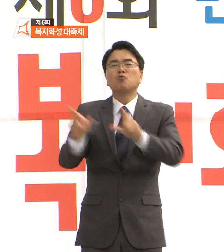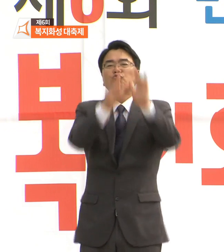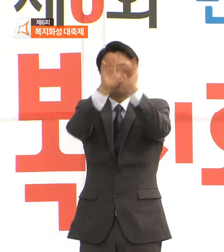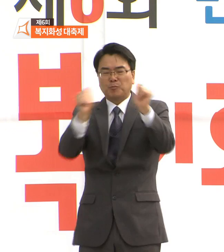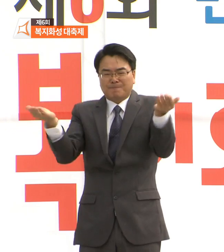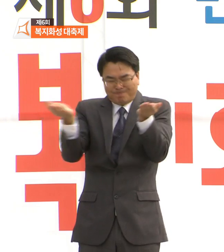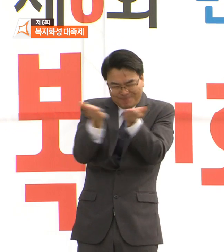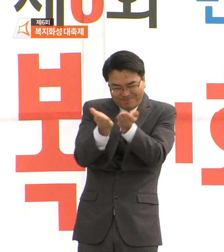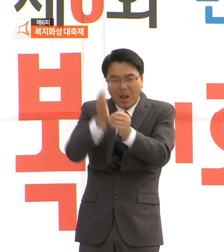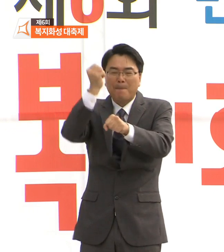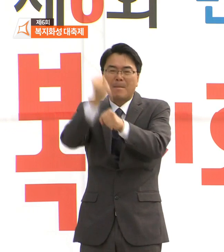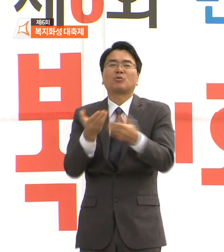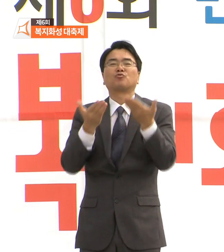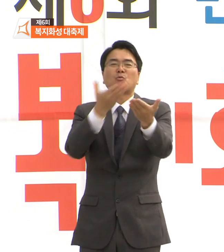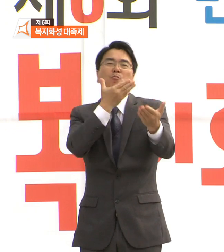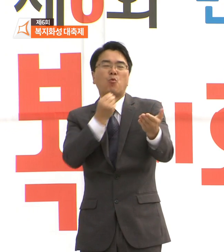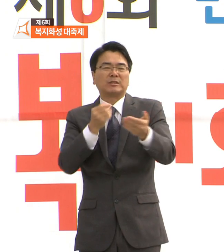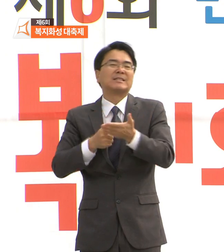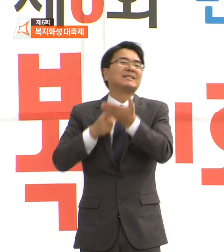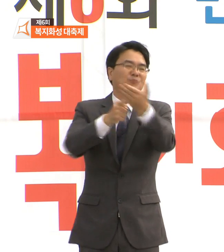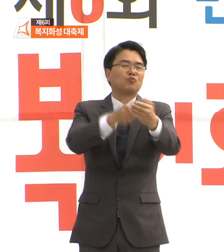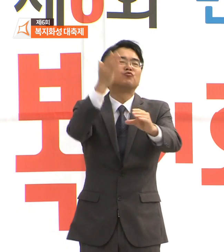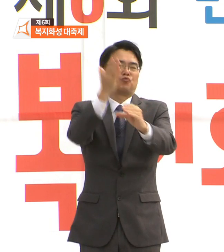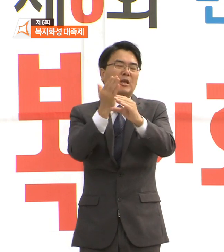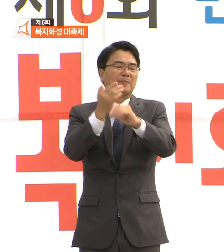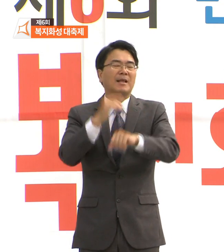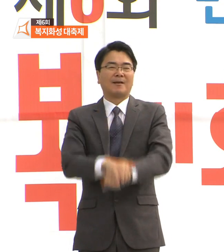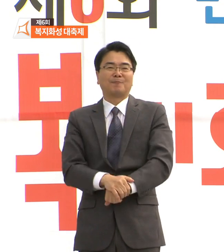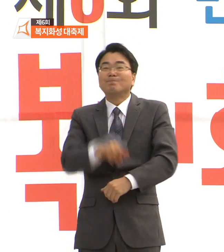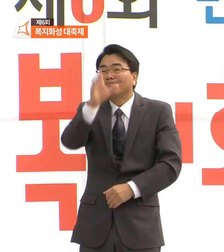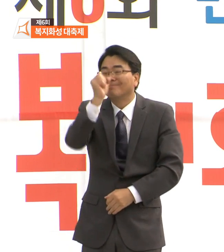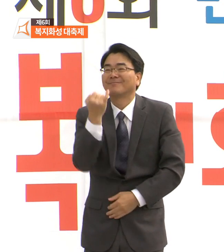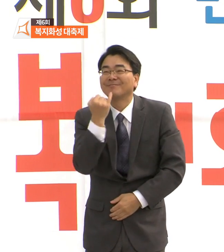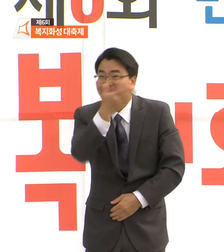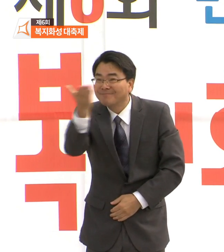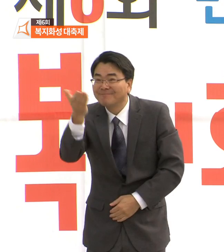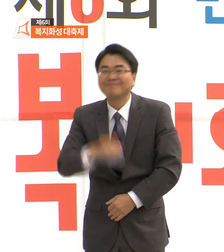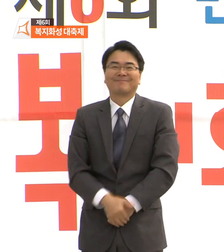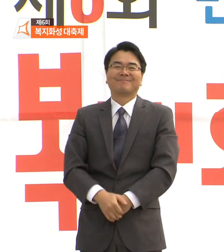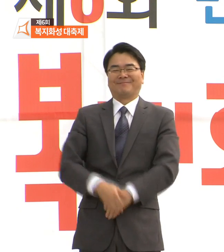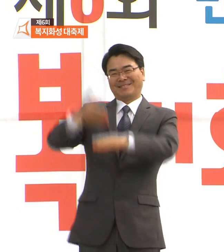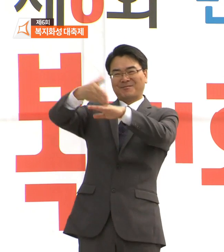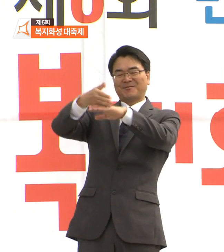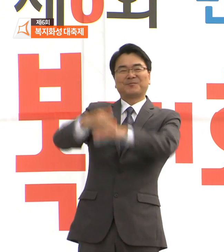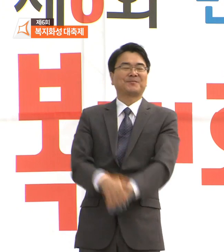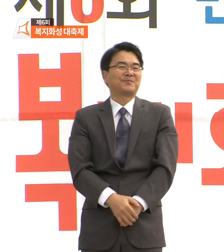밀착형 그런 통합 서비스를 진행을 해갈 예정입니다. 좋지 않으세요? 아, 예,